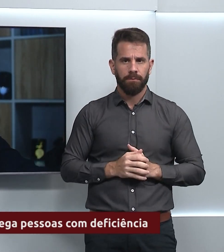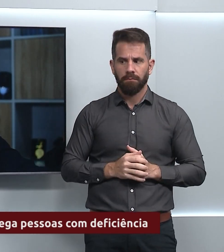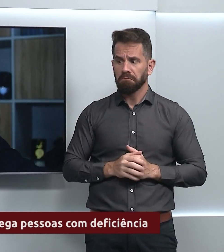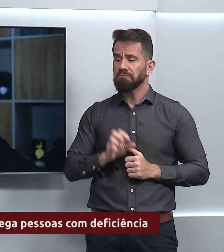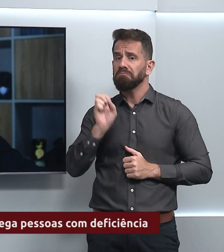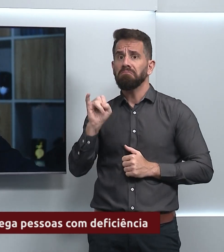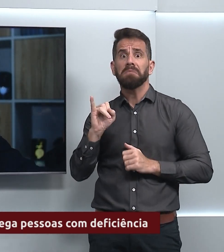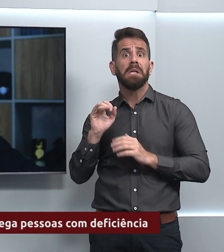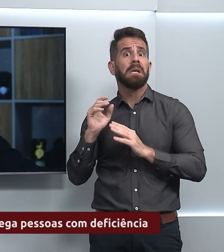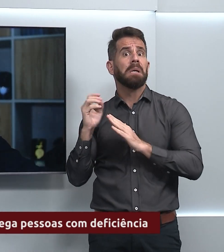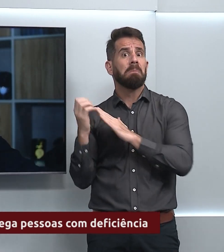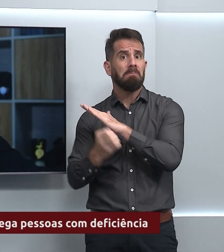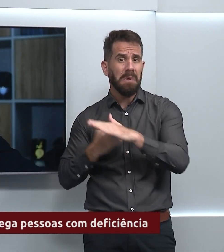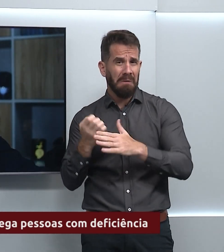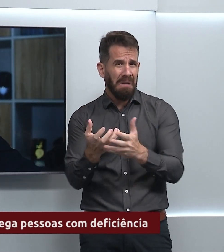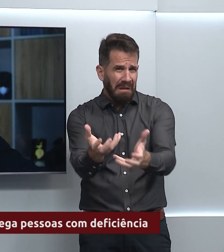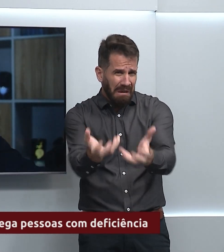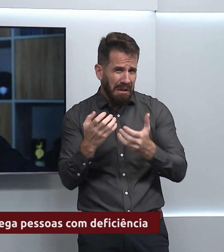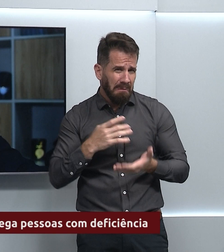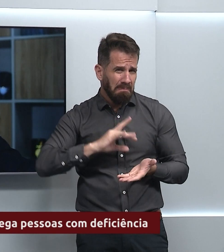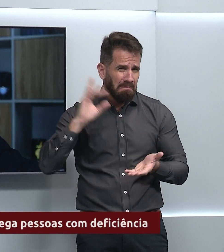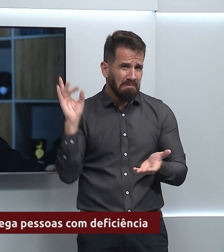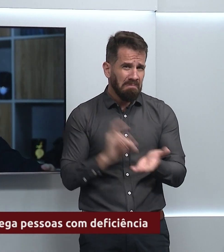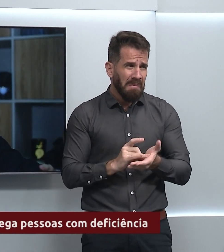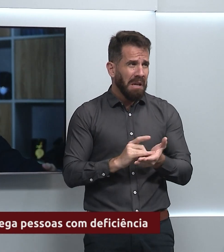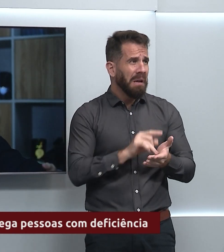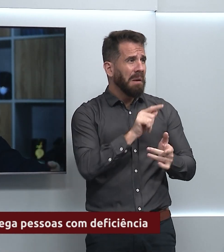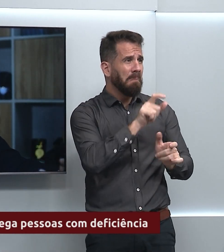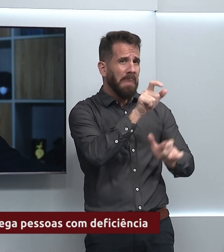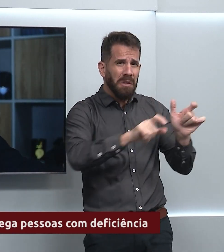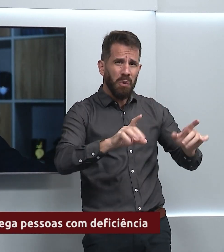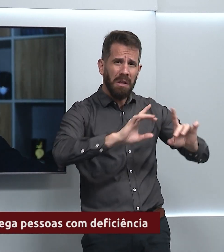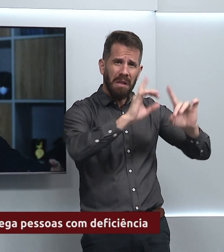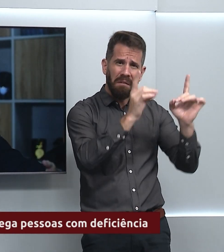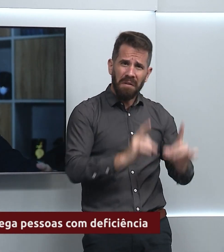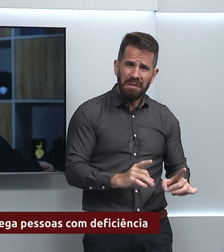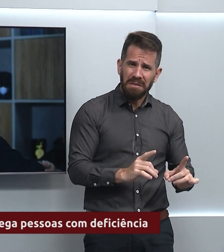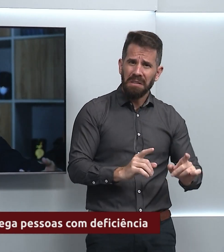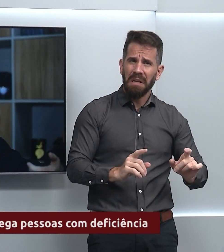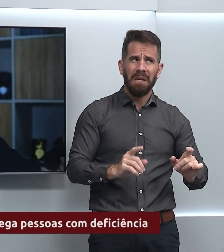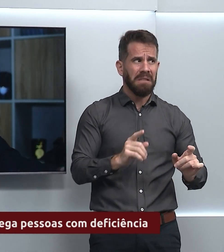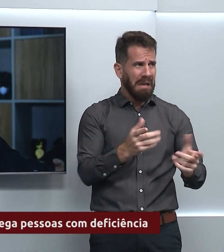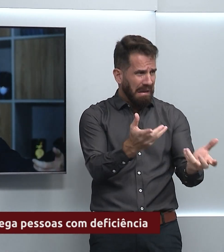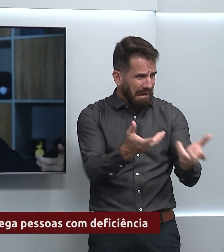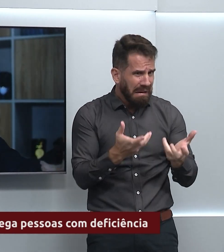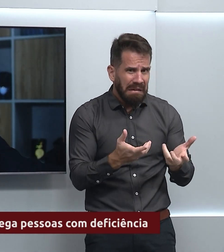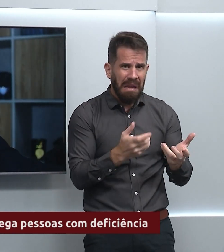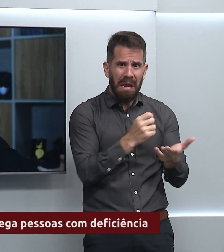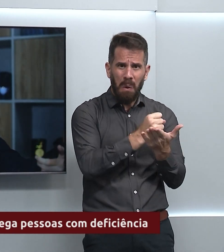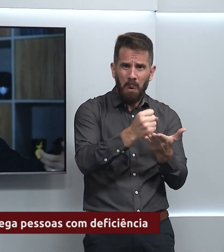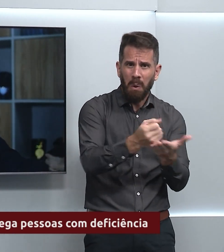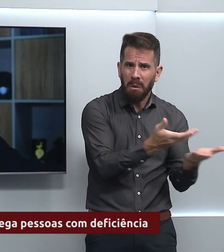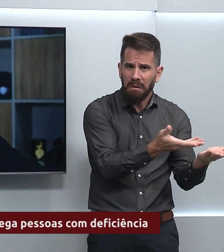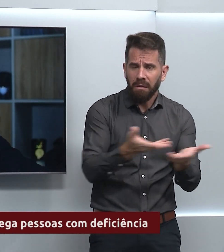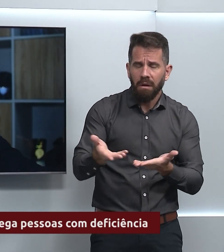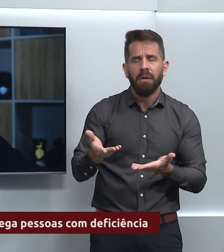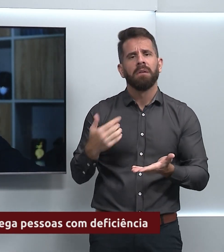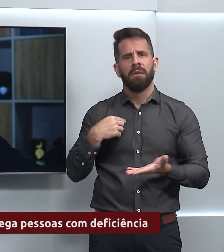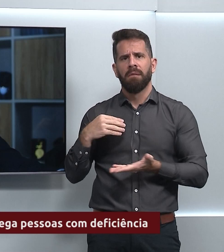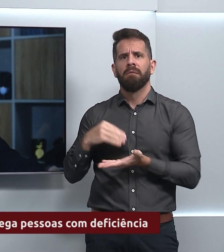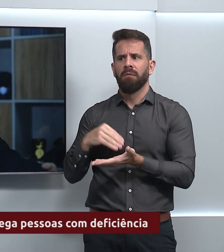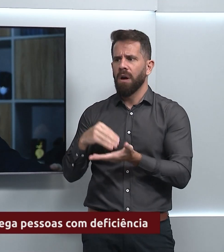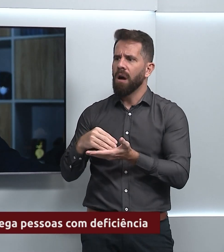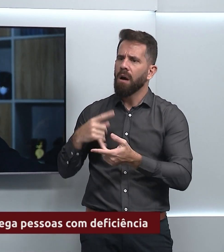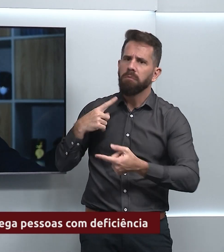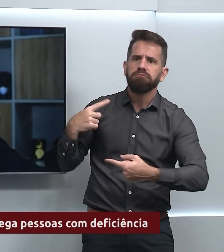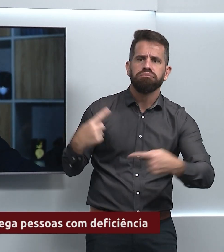contratação da pessoa com deficiência, né, com certeza a criatividade não falta para se discutir com o segmento, com as instituições, com o próprio fórum.